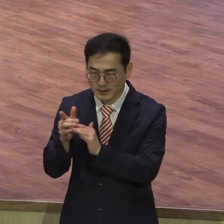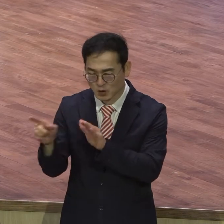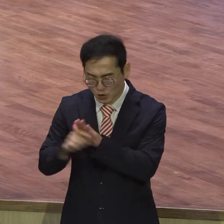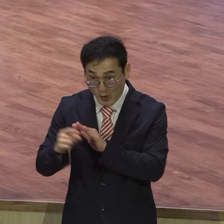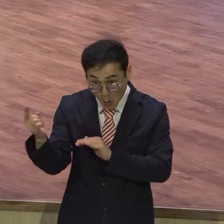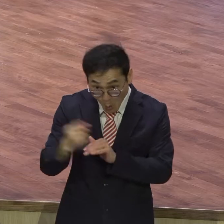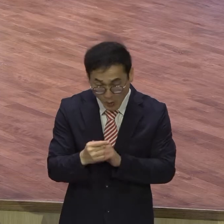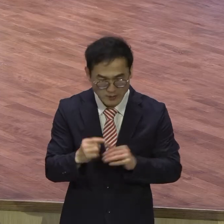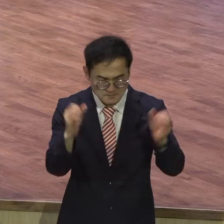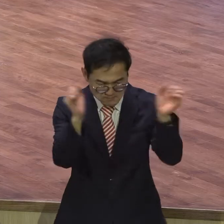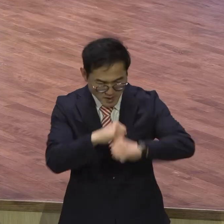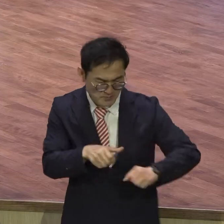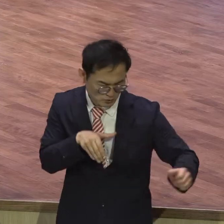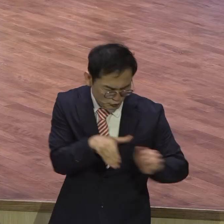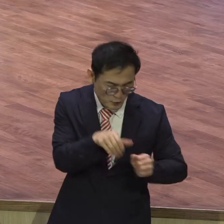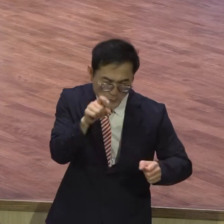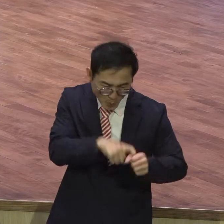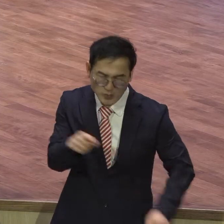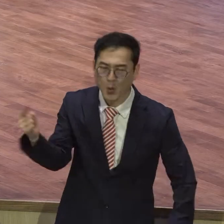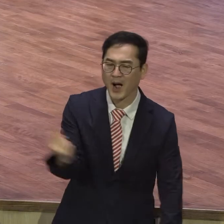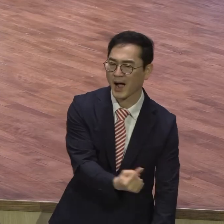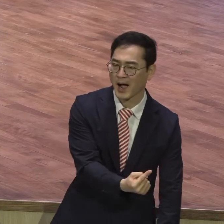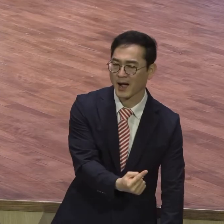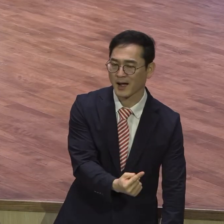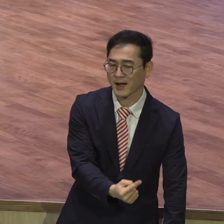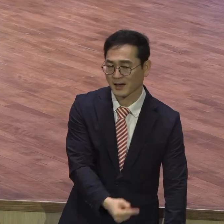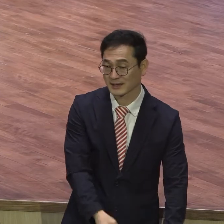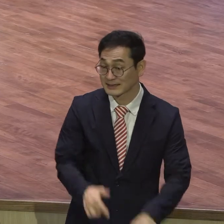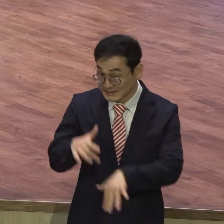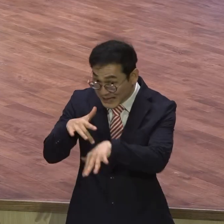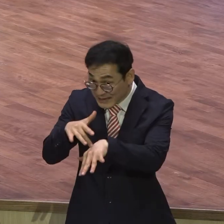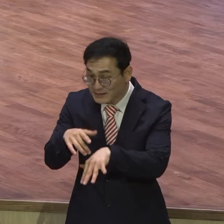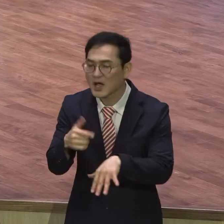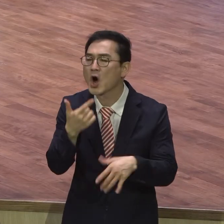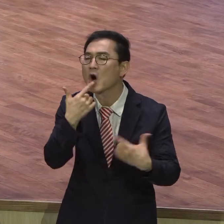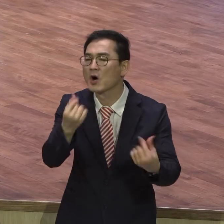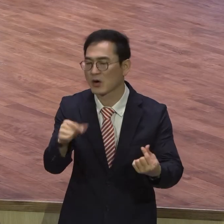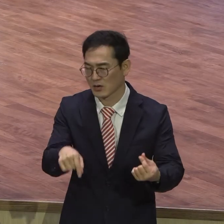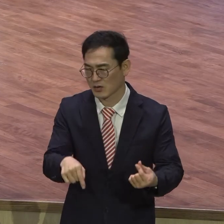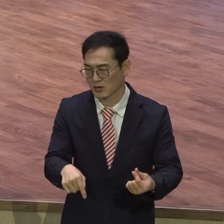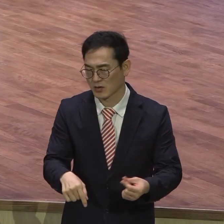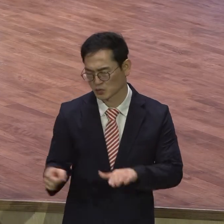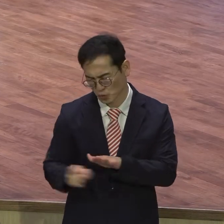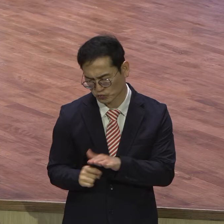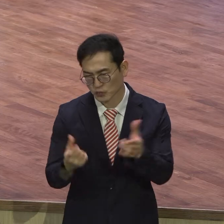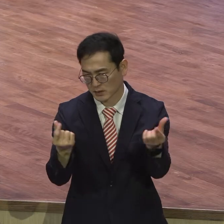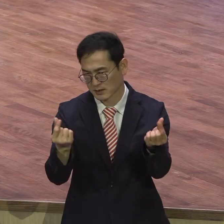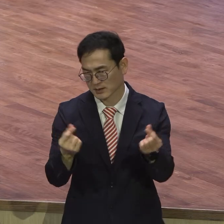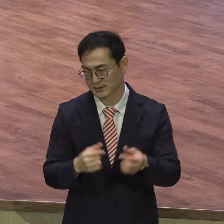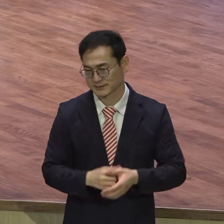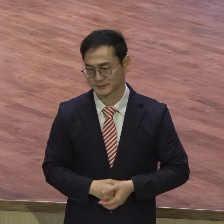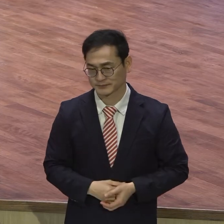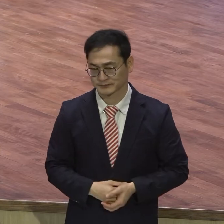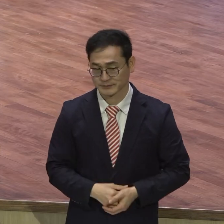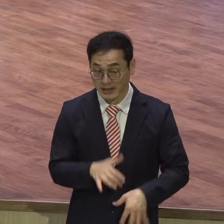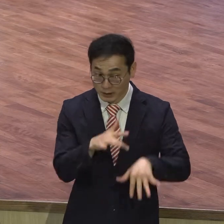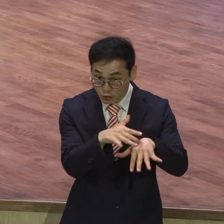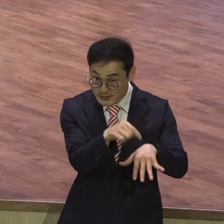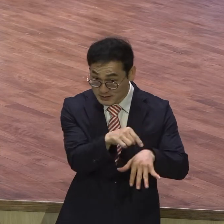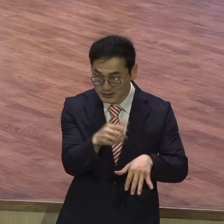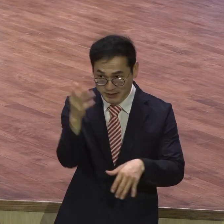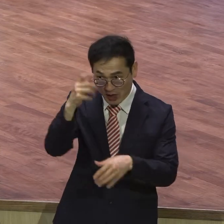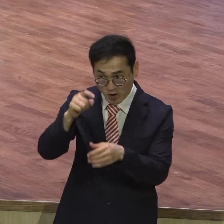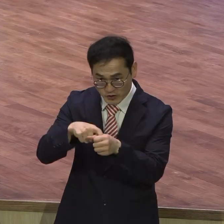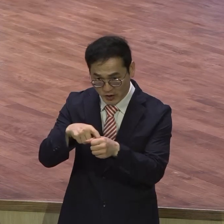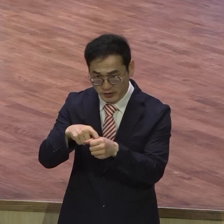도둑이 오는 것은 멸망하고 결국 죽입니다 사단과 귀신들의 역할이 바로 이런 짓을 해요 귀신들은요 인간을 영적,